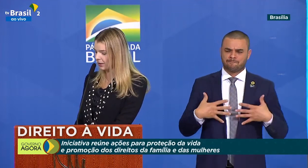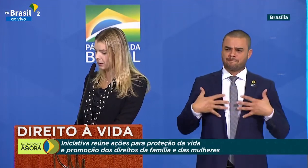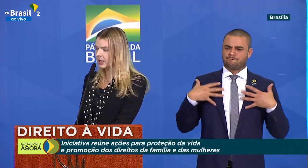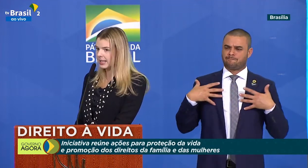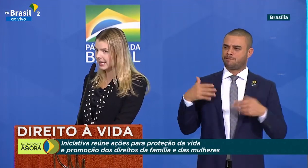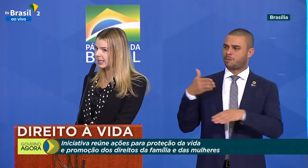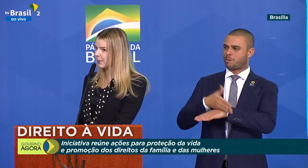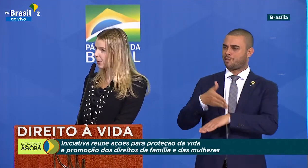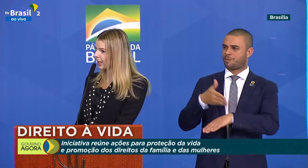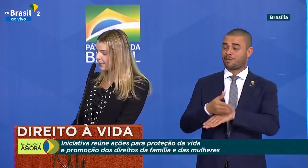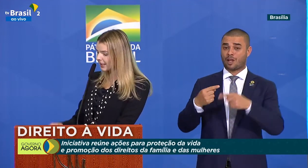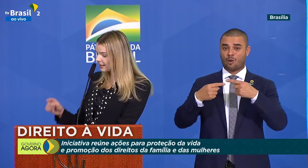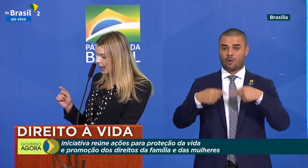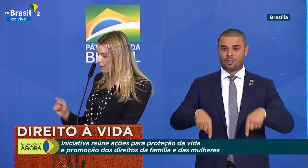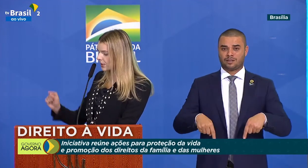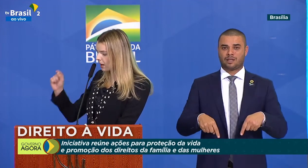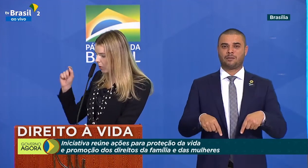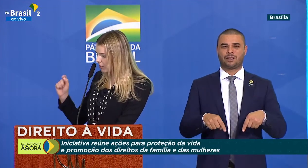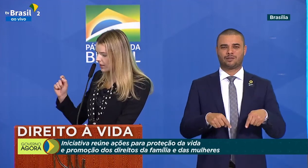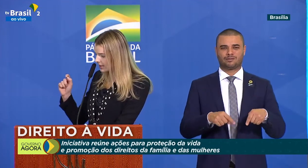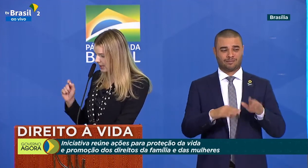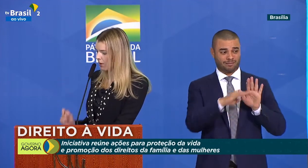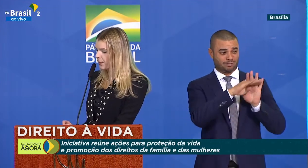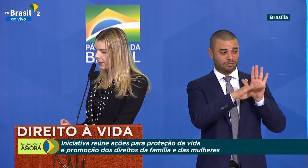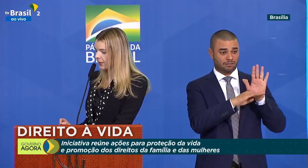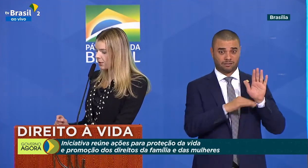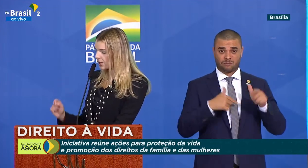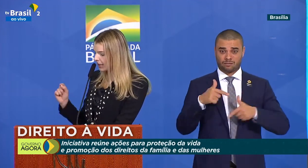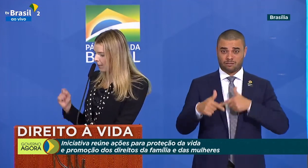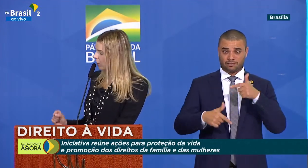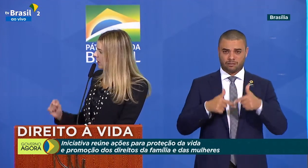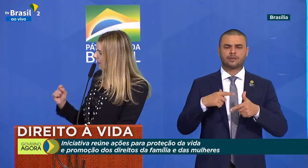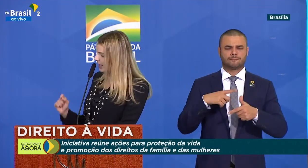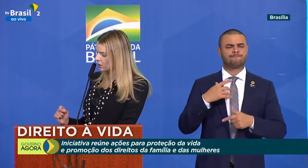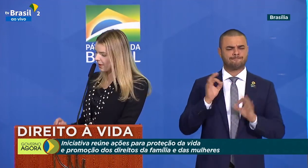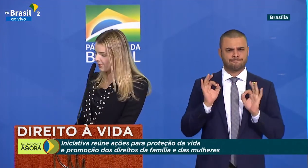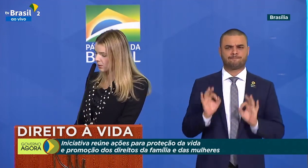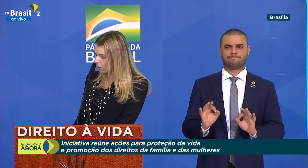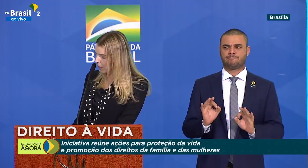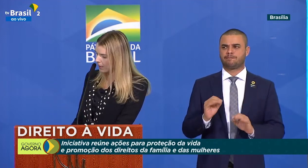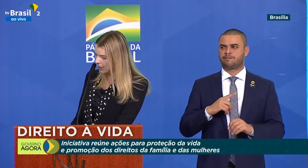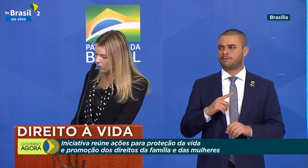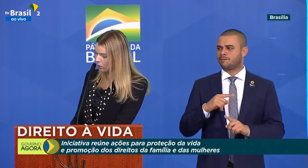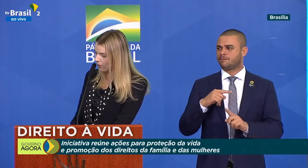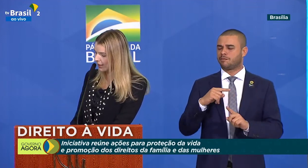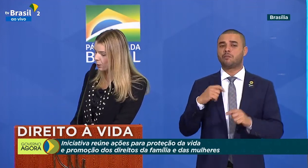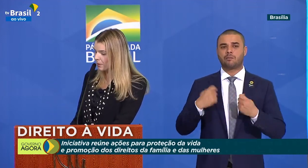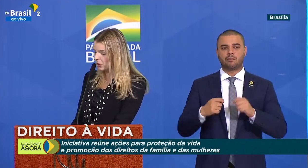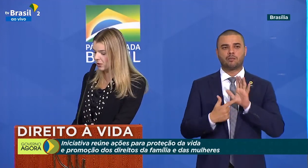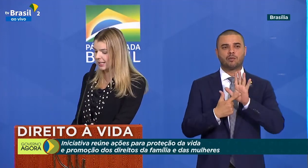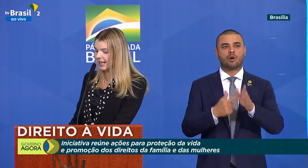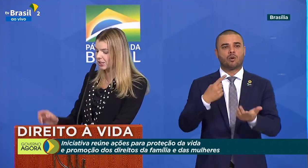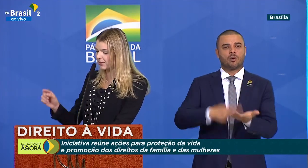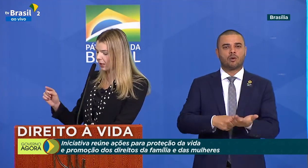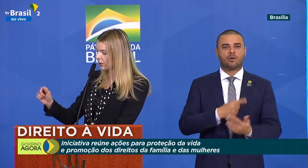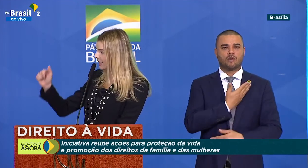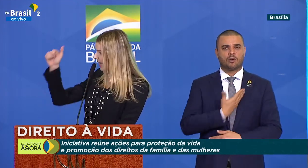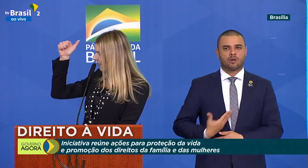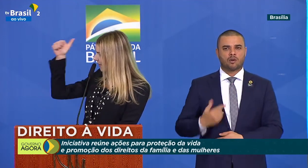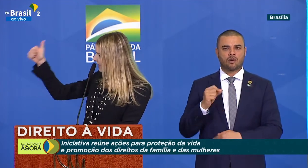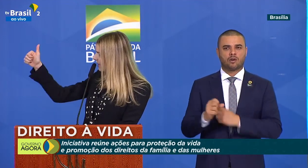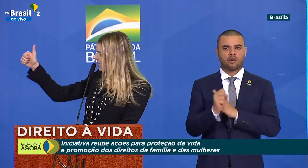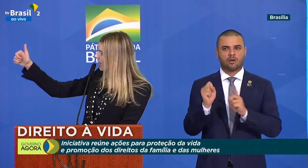deste lançamento desse programa que temos a convicção de que demonstra mais uma vez o compromisso do governo com a sociedade